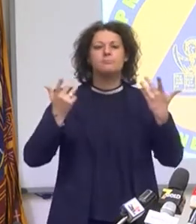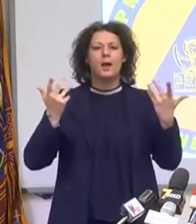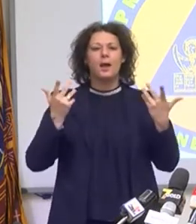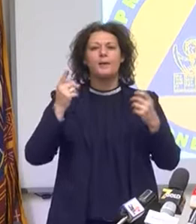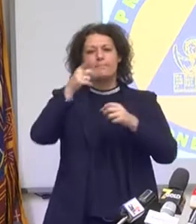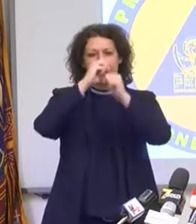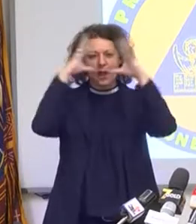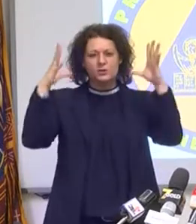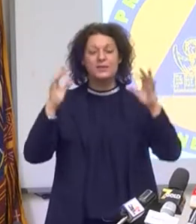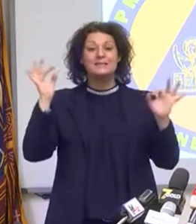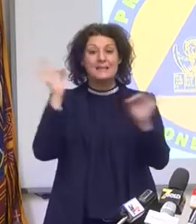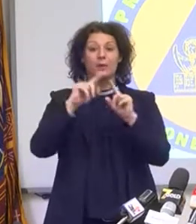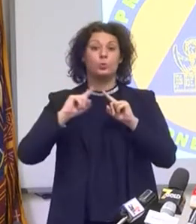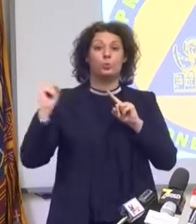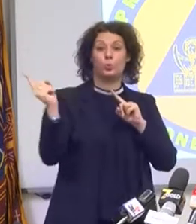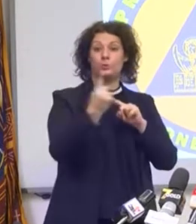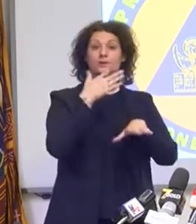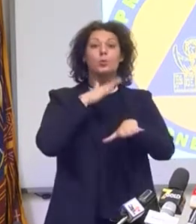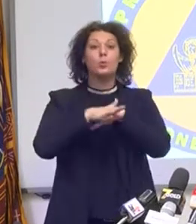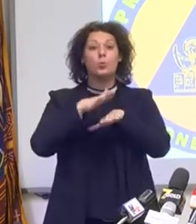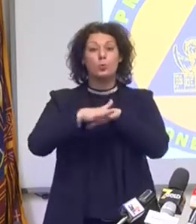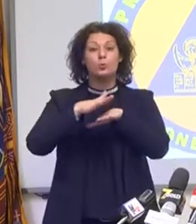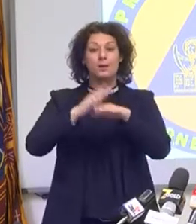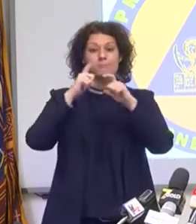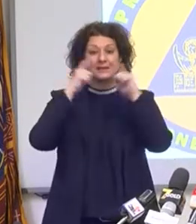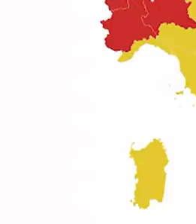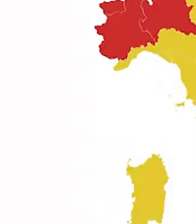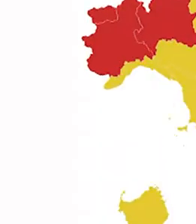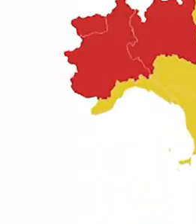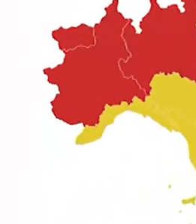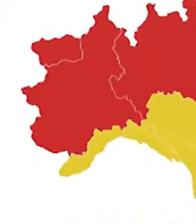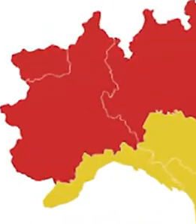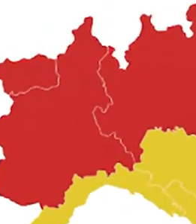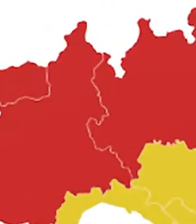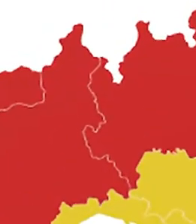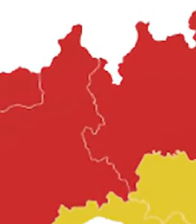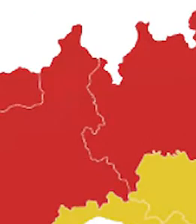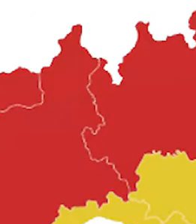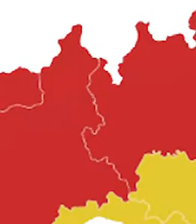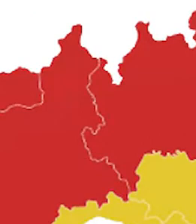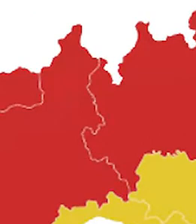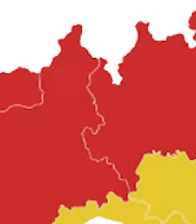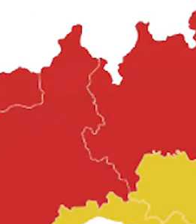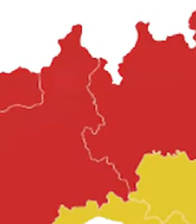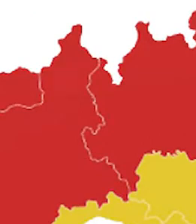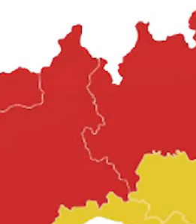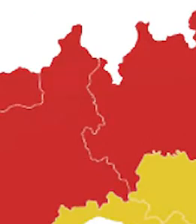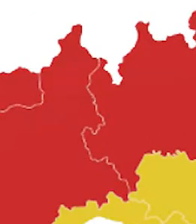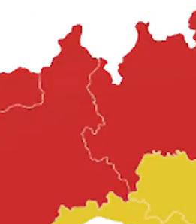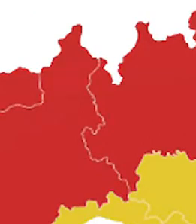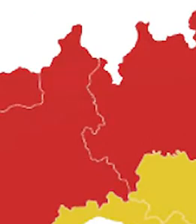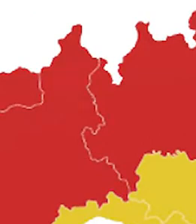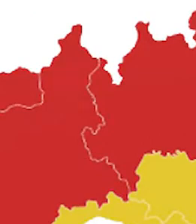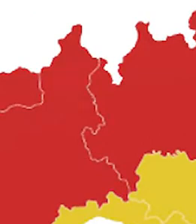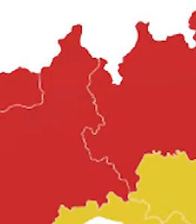restrizioni se tutti portassero e avessero portato alla mascherina il timore di un passaggio in zona arancione è sempre vivo ma anche in